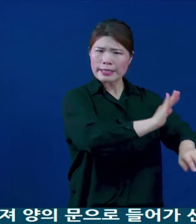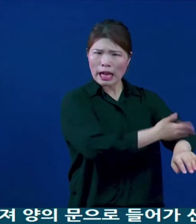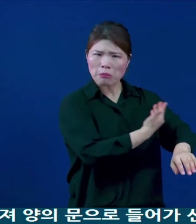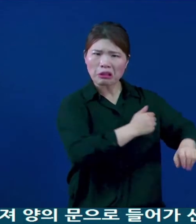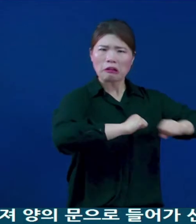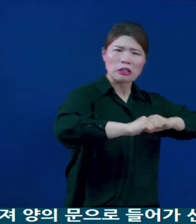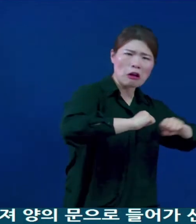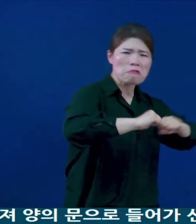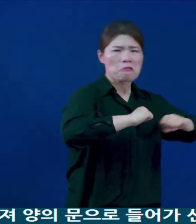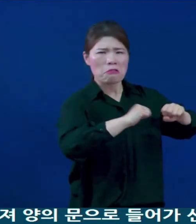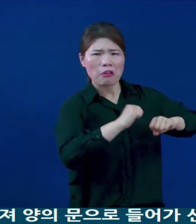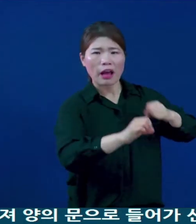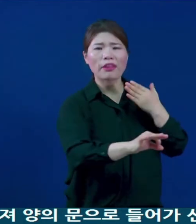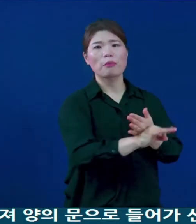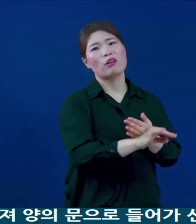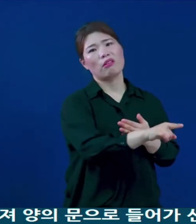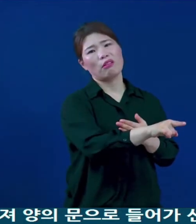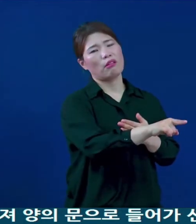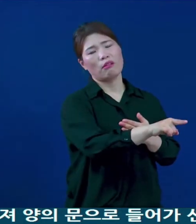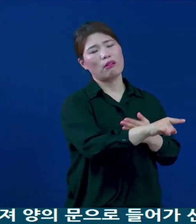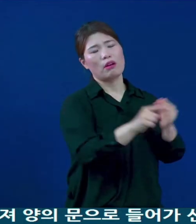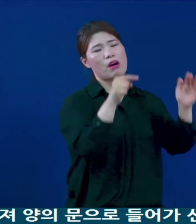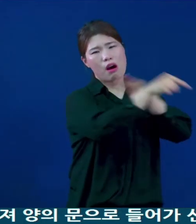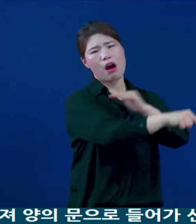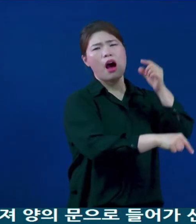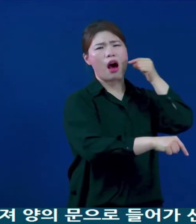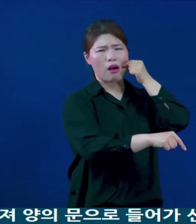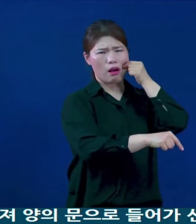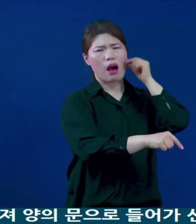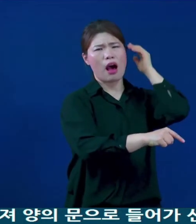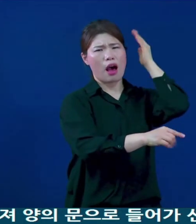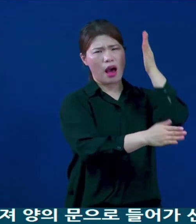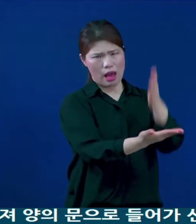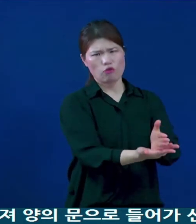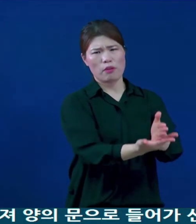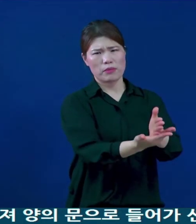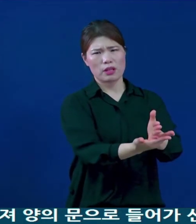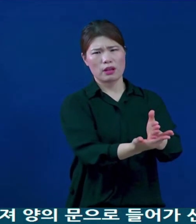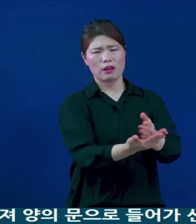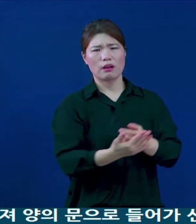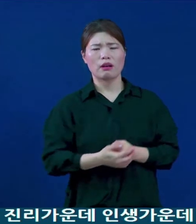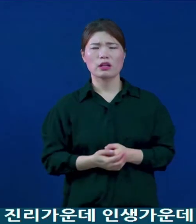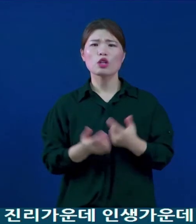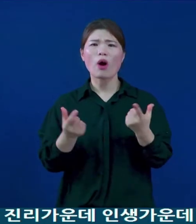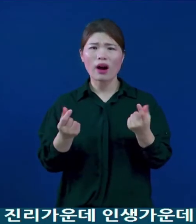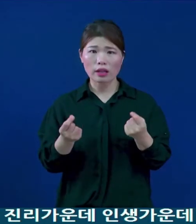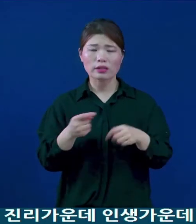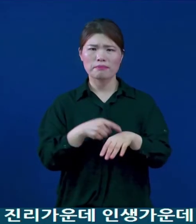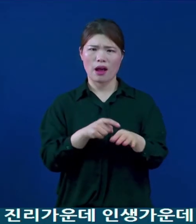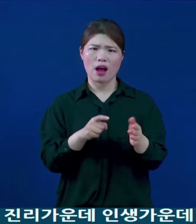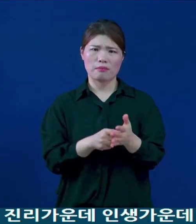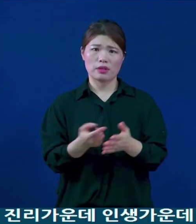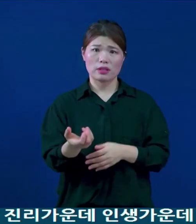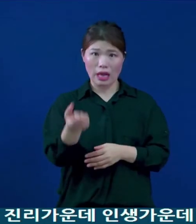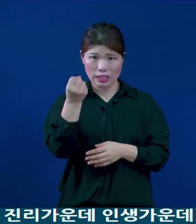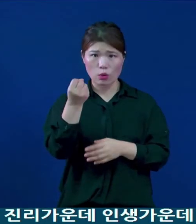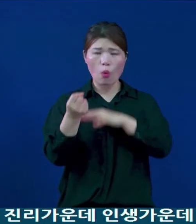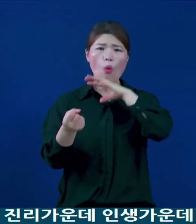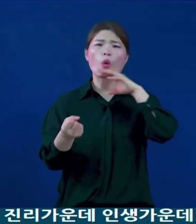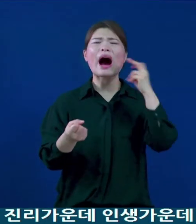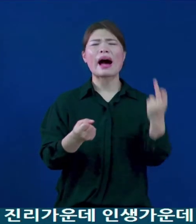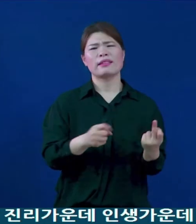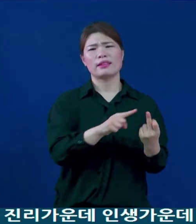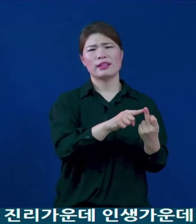것, 그 자리에 나가서는 안 된다는 겁니다. 오늘 우리가 이러한 마음으로